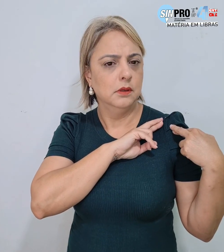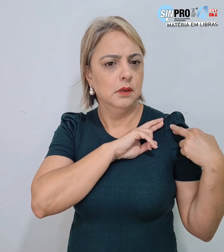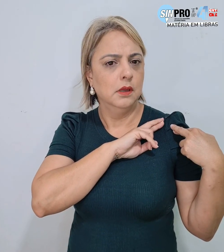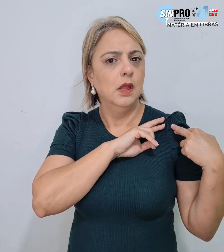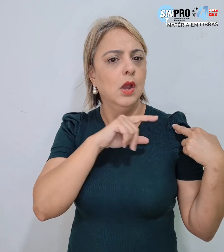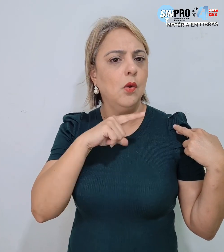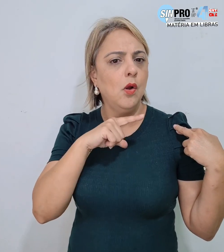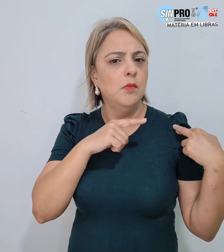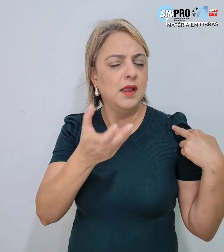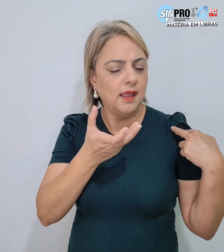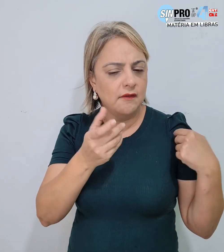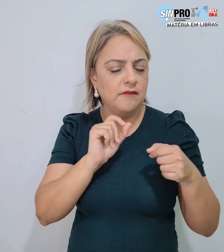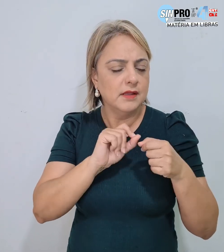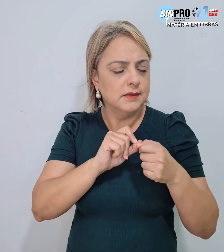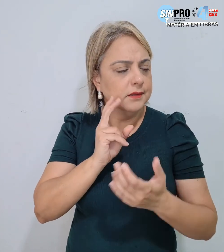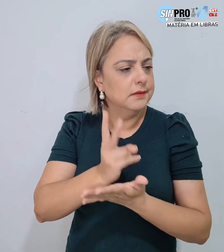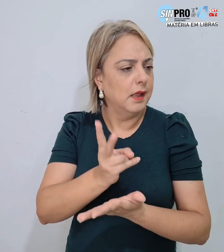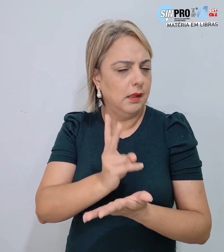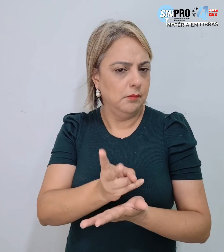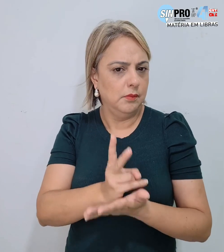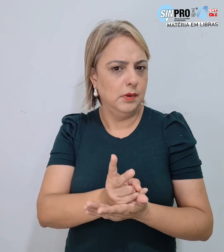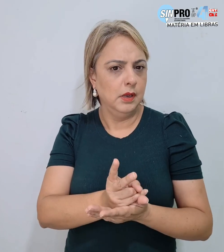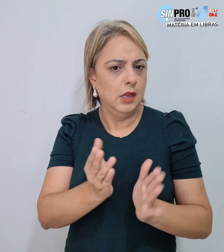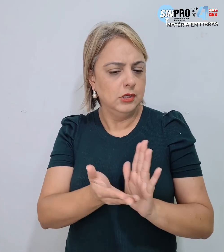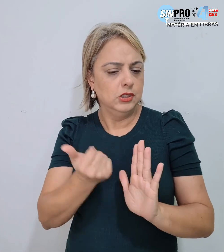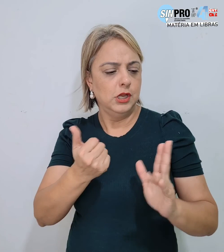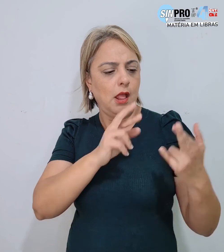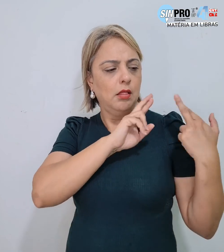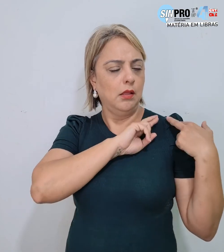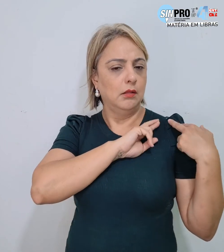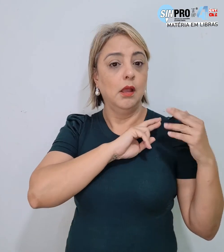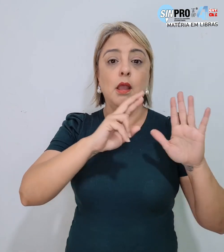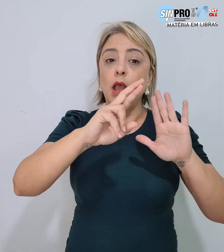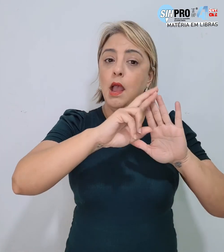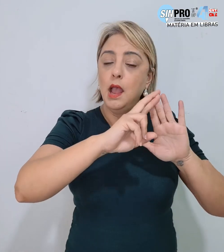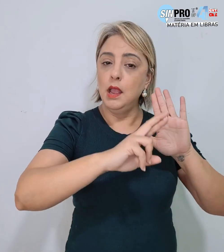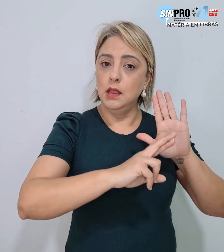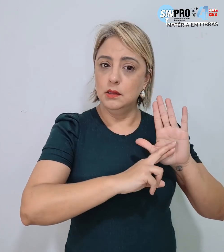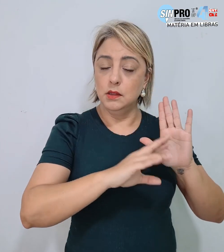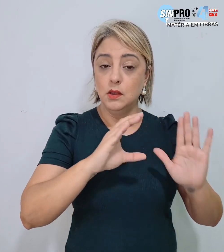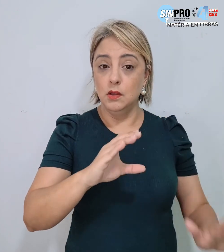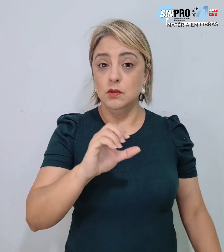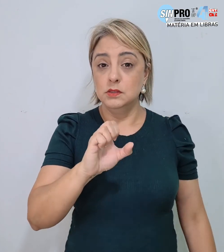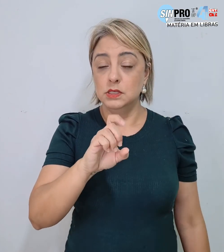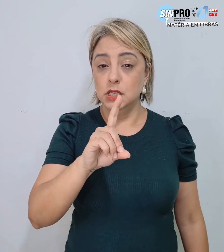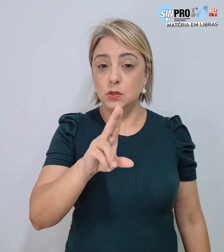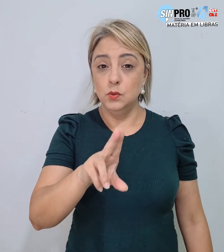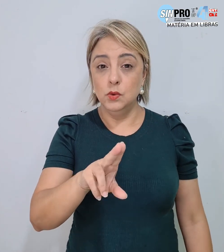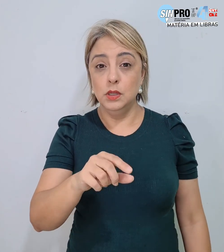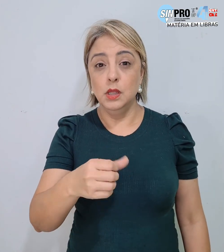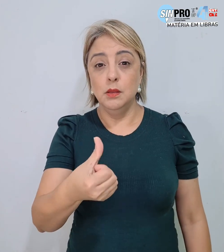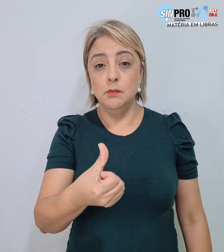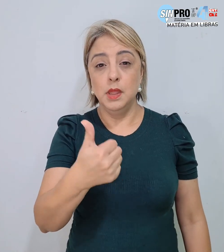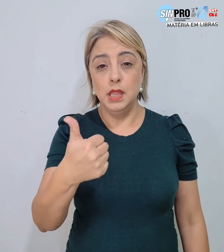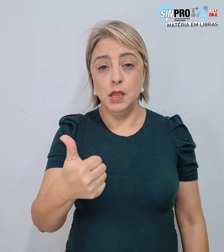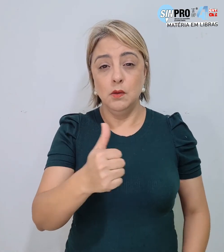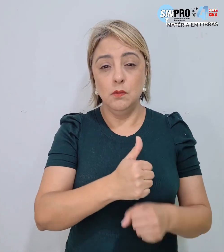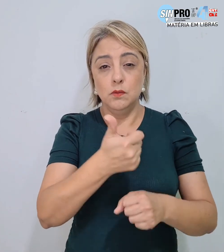e como tenta fazer e na resolução Seeduc 61 de 2020